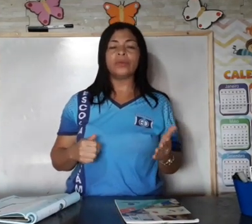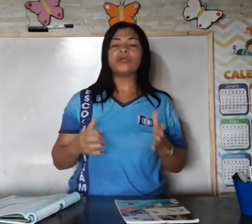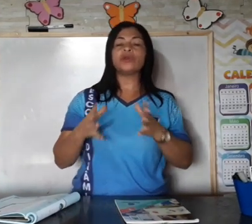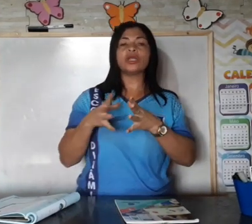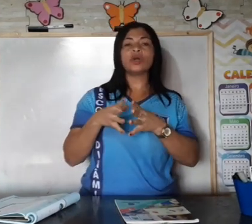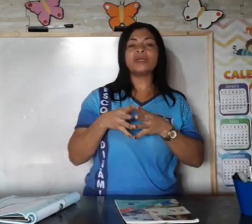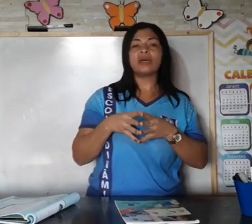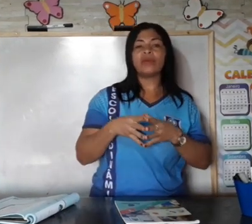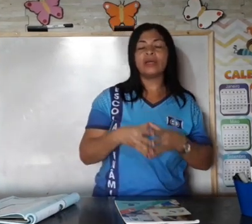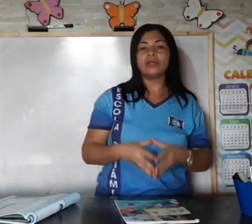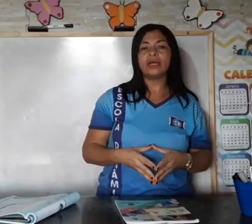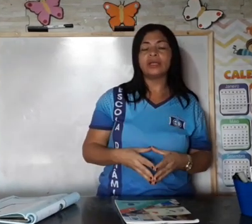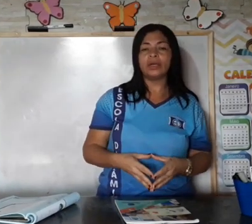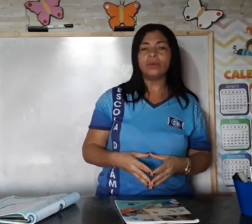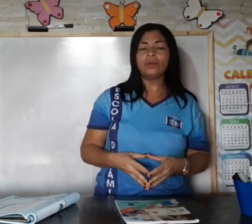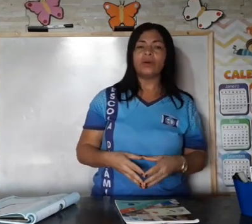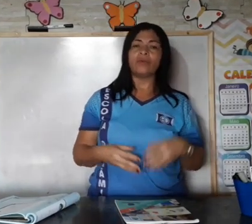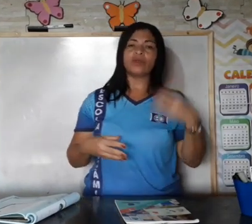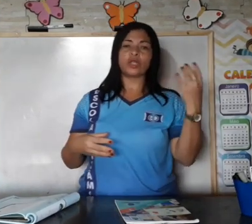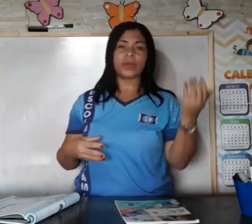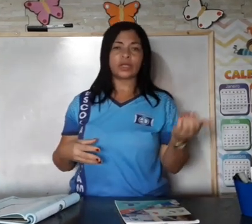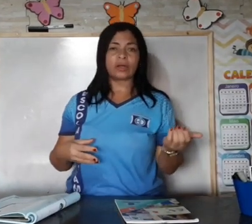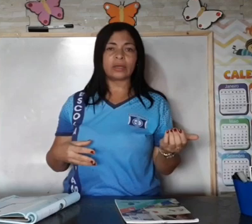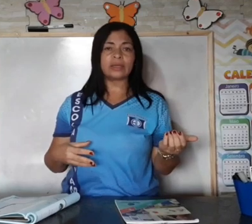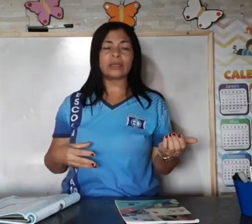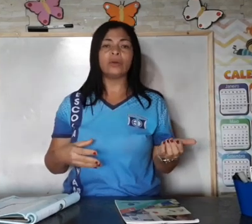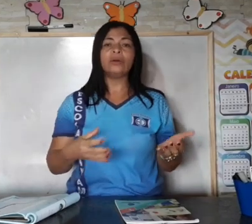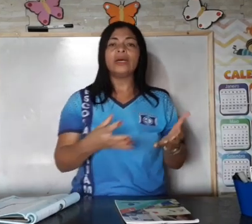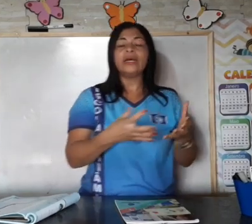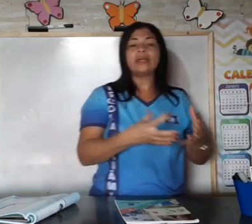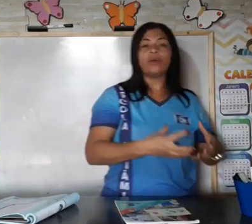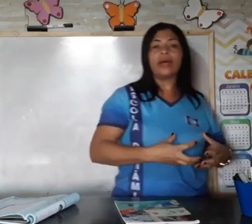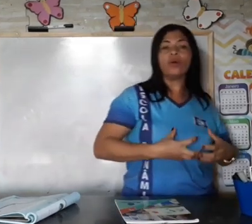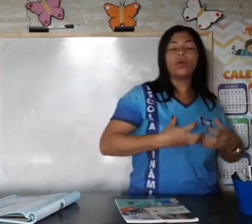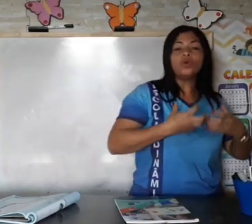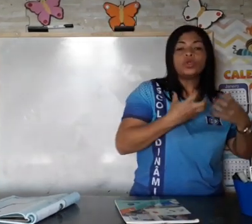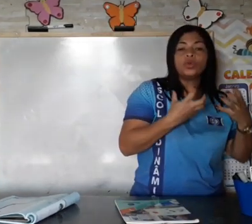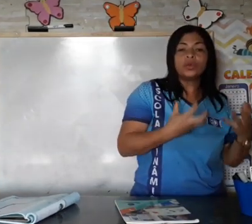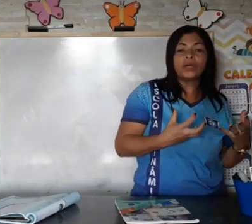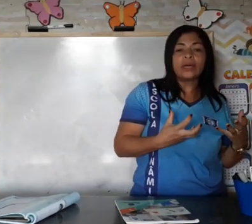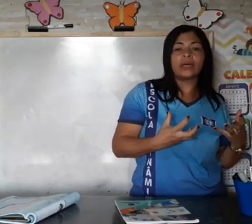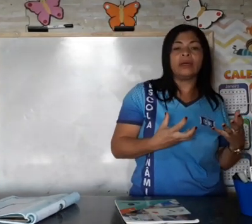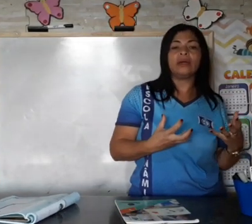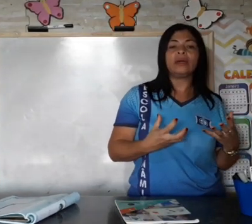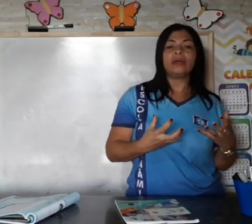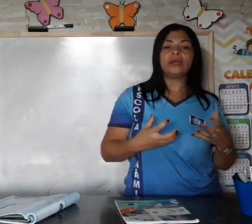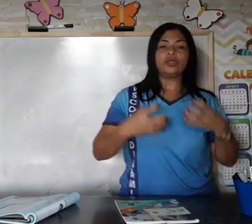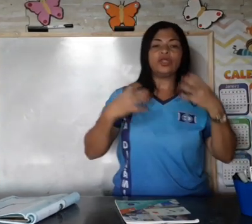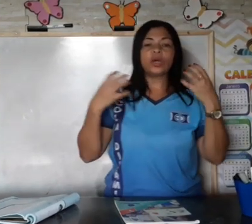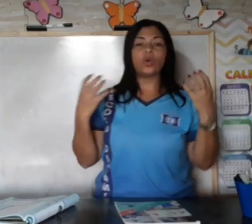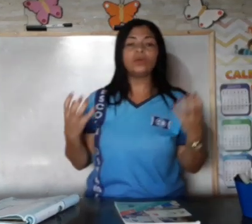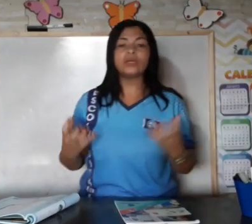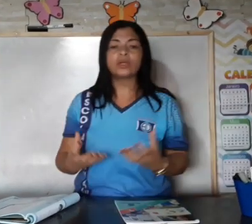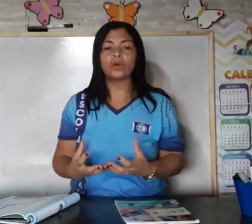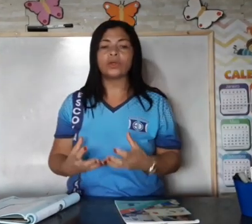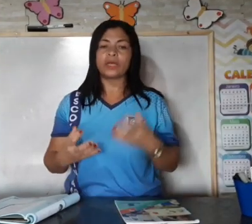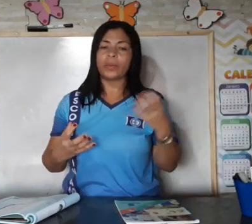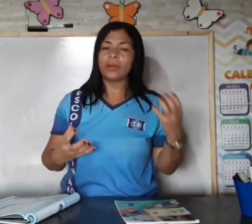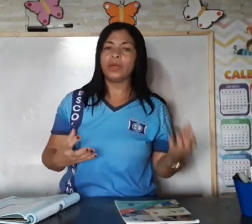Se vocês observarem direitinho, vocês prestaram atenção. Então, é um conjunto de quê? De condições que permitem o